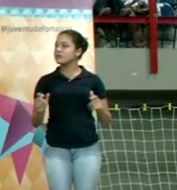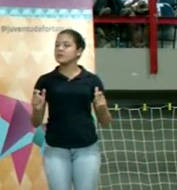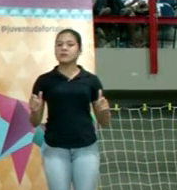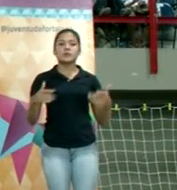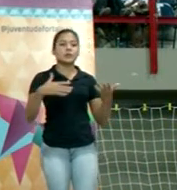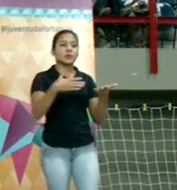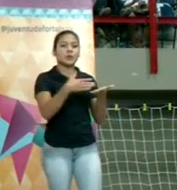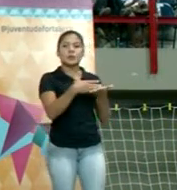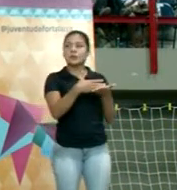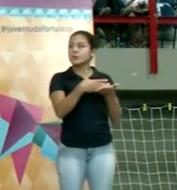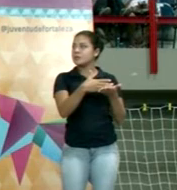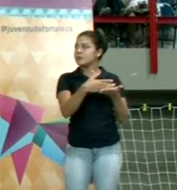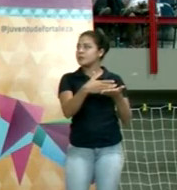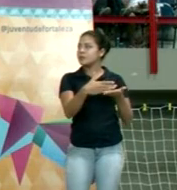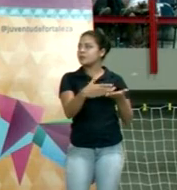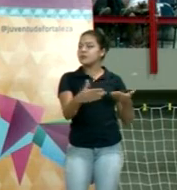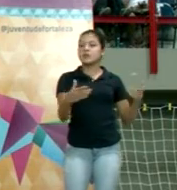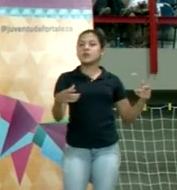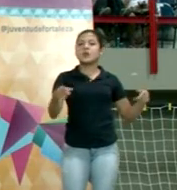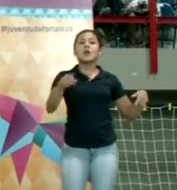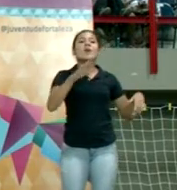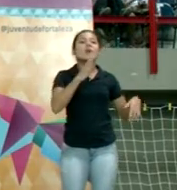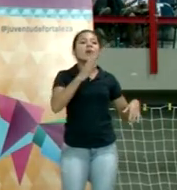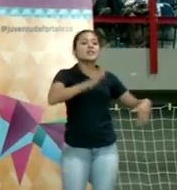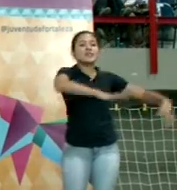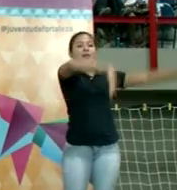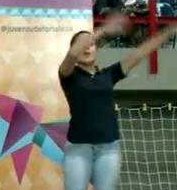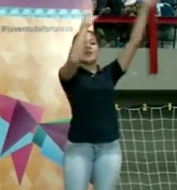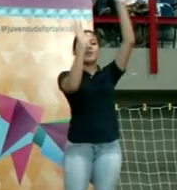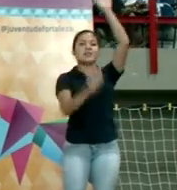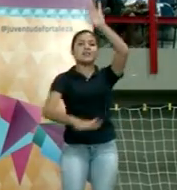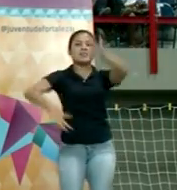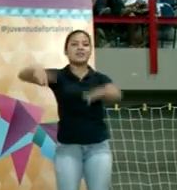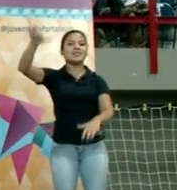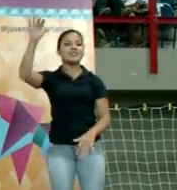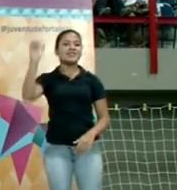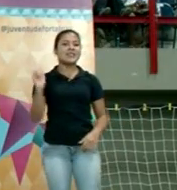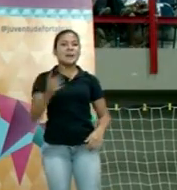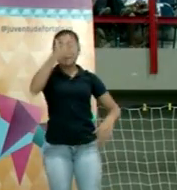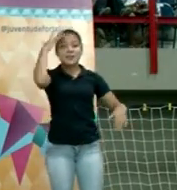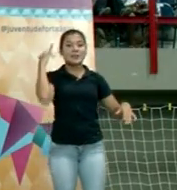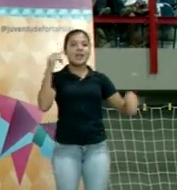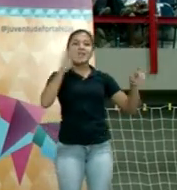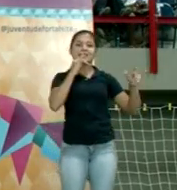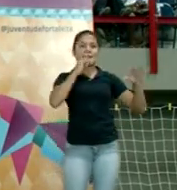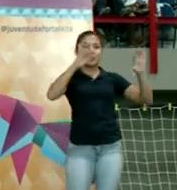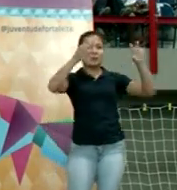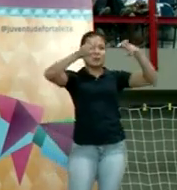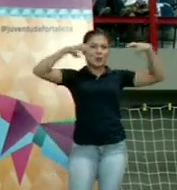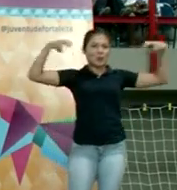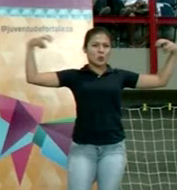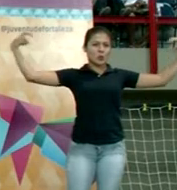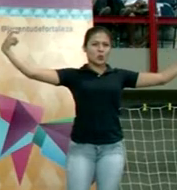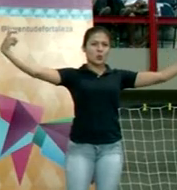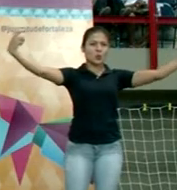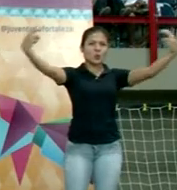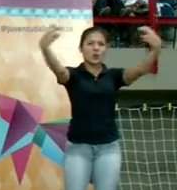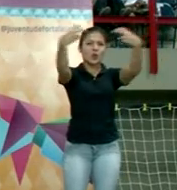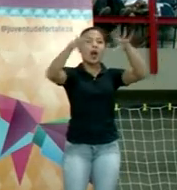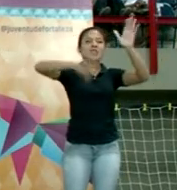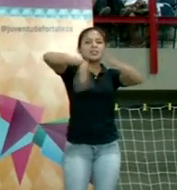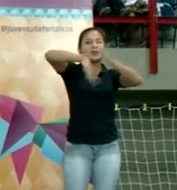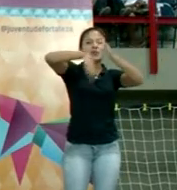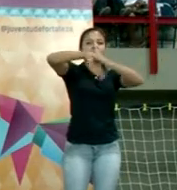Começando de um lado, tá? Quem já viu uma ola? Quem já viu uma ola? A ola, aquela onda lá do estádio. Isso. Então, como é que vocês vão fazer?